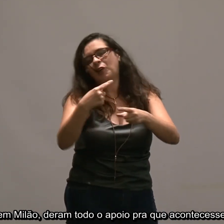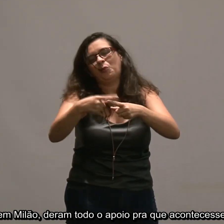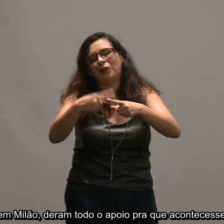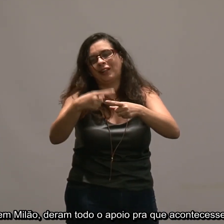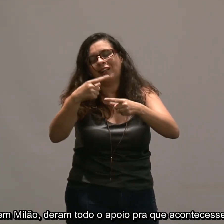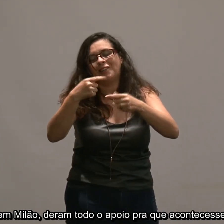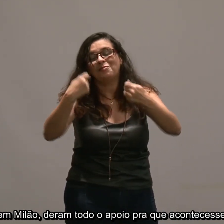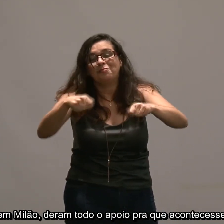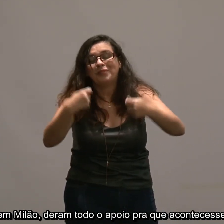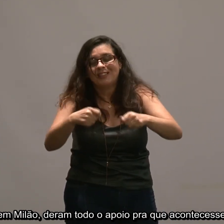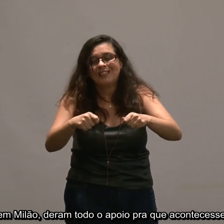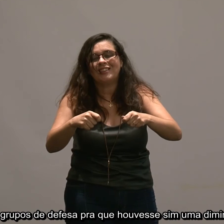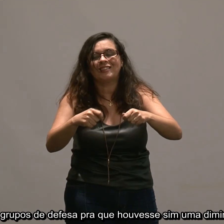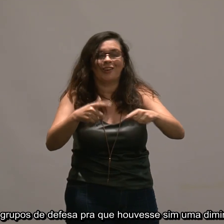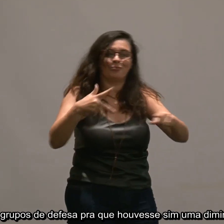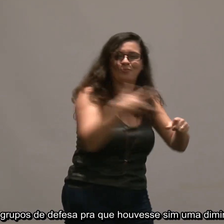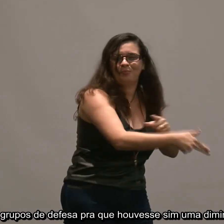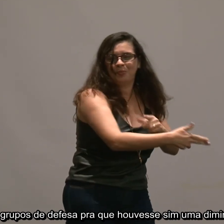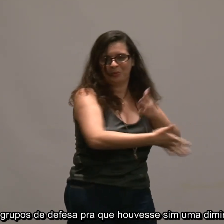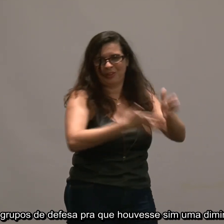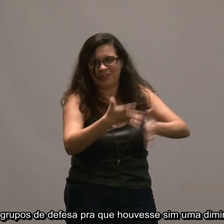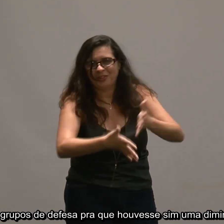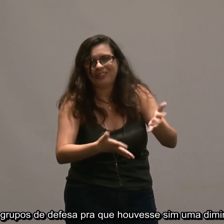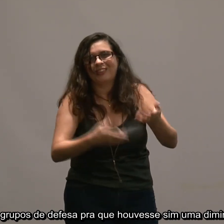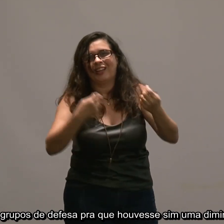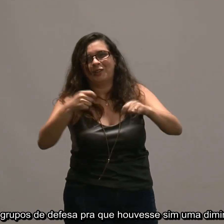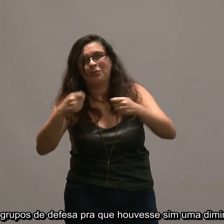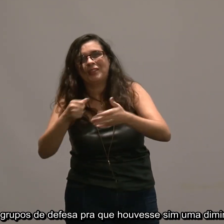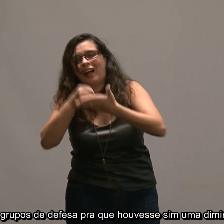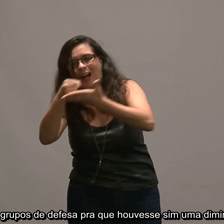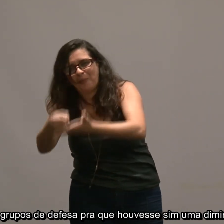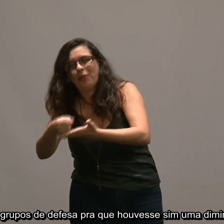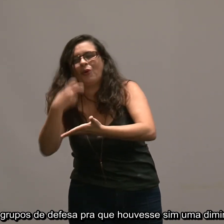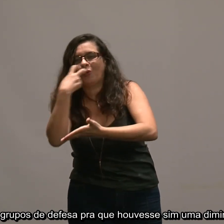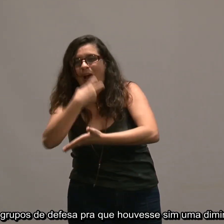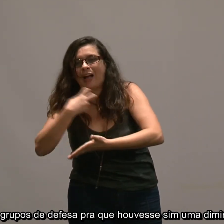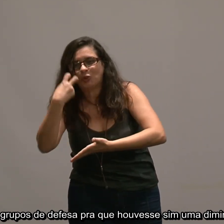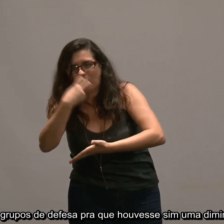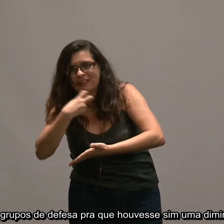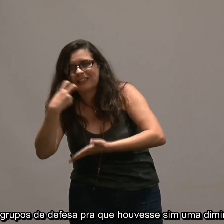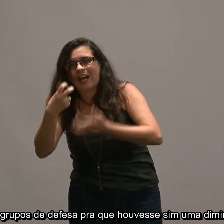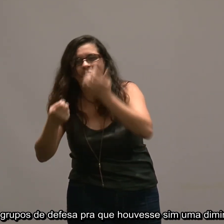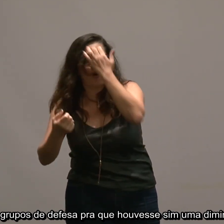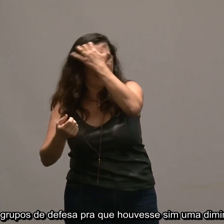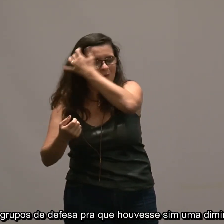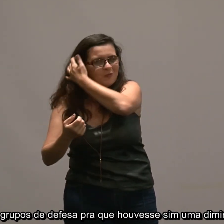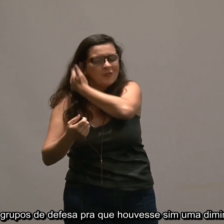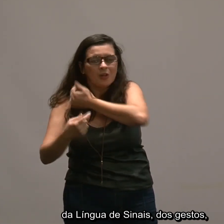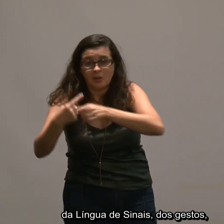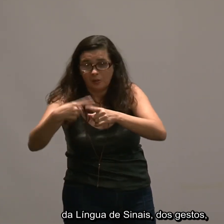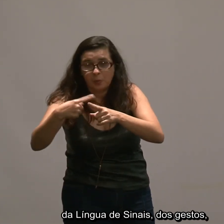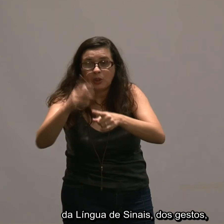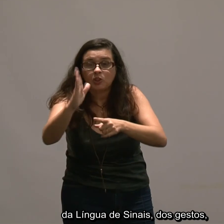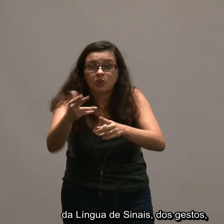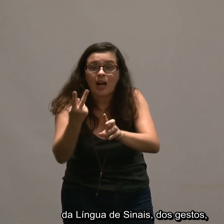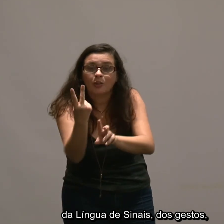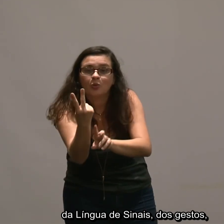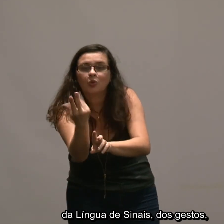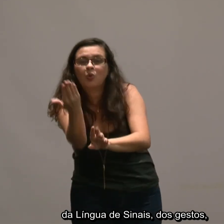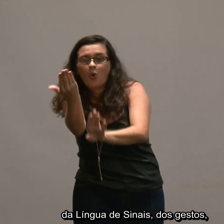acontecesse em Milão os grupos de defesa para que houvesse sim uma diminuição do uso da língua de sinais e dos gestos